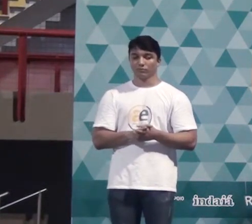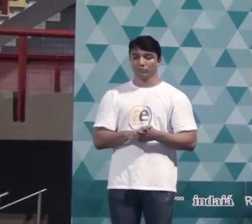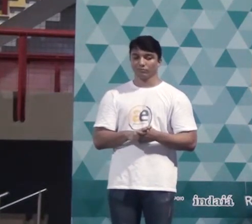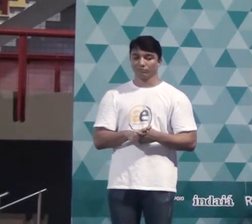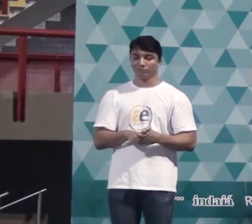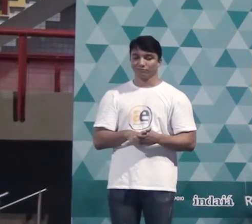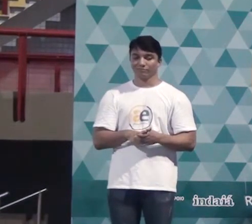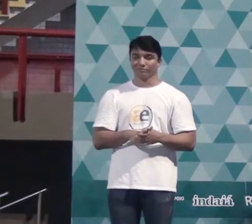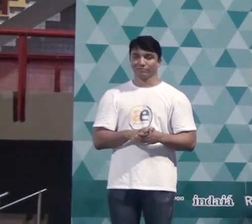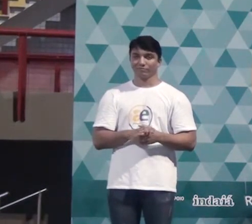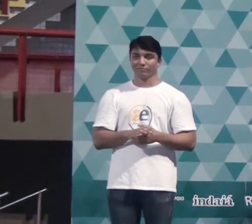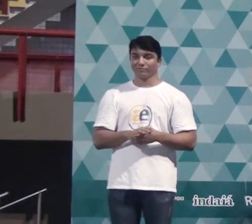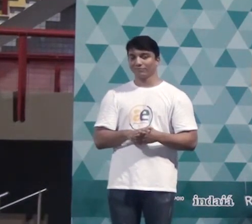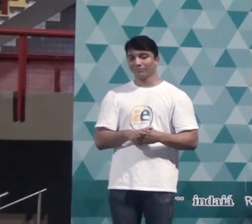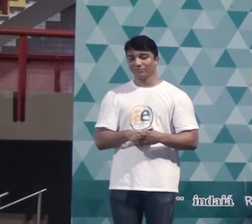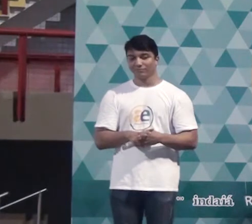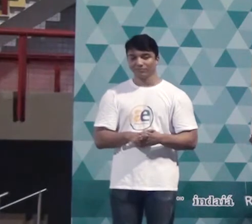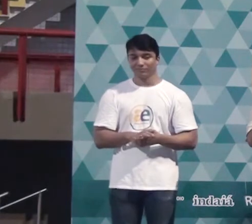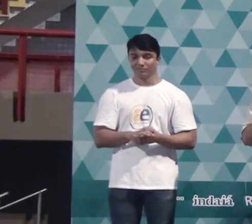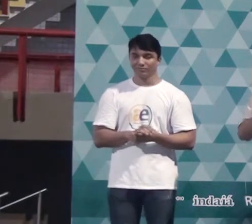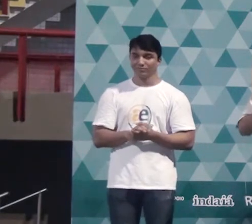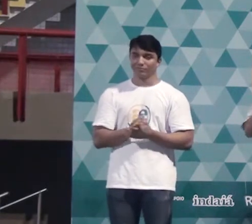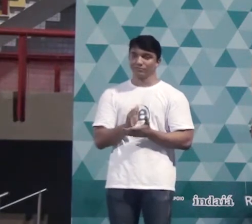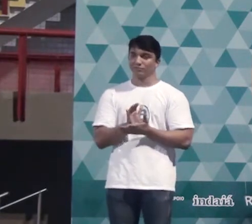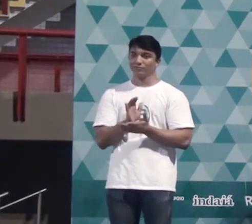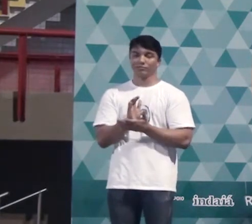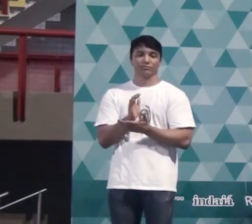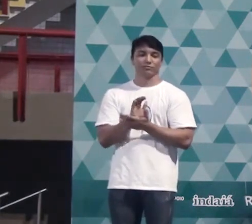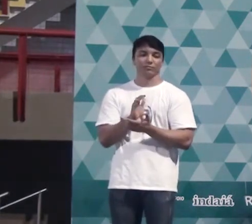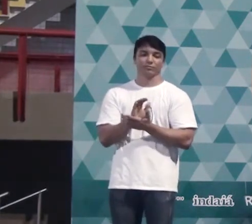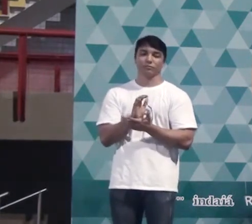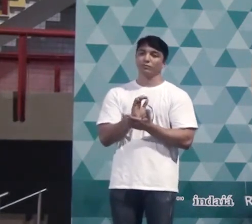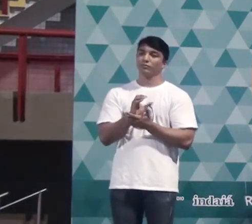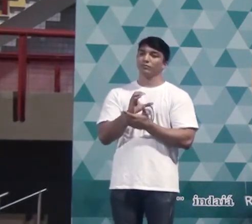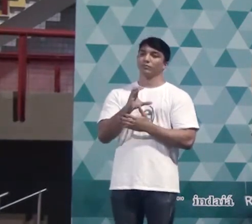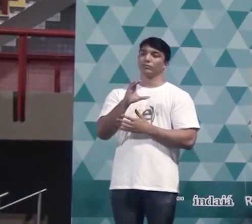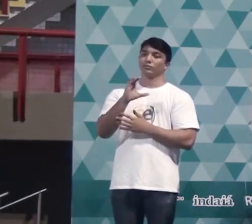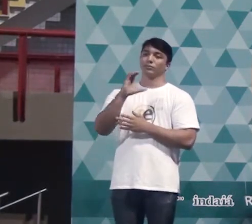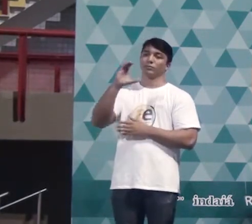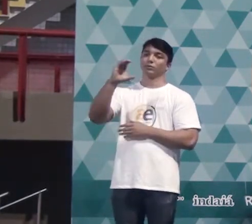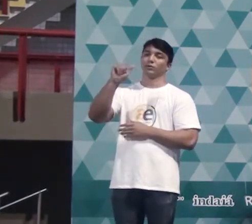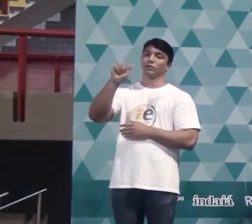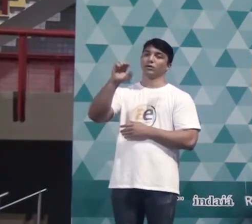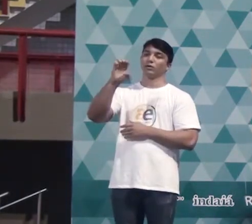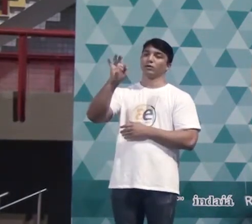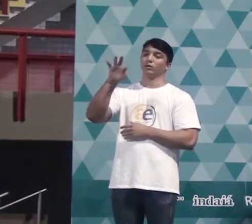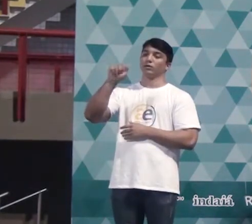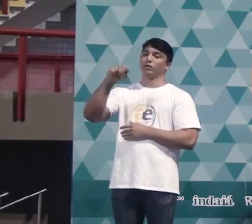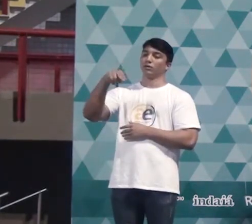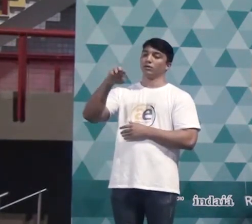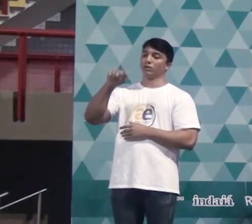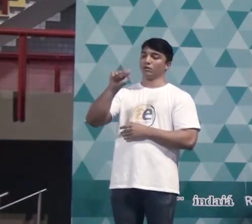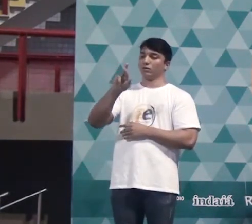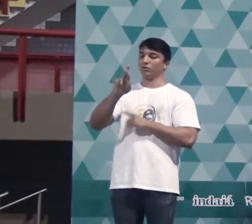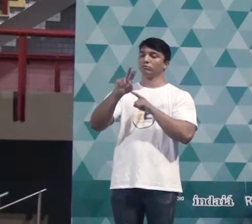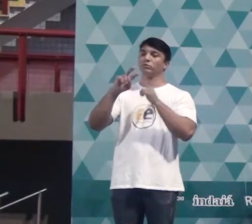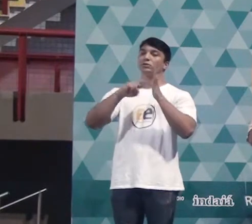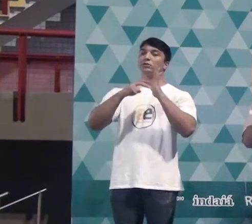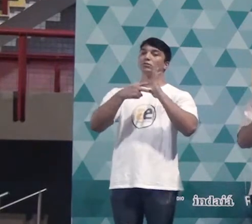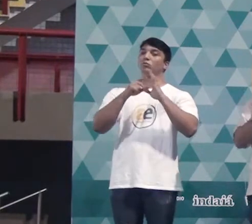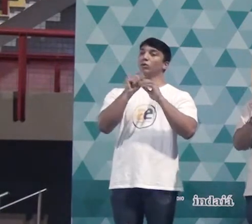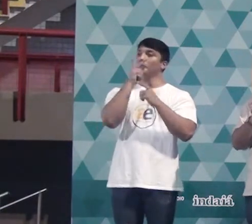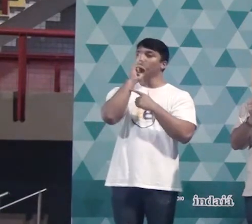de bom. Lua, Bata palma, caramba. Caetanear. Pode abaixar. Caetanear é